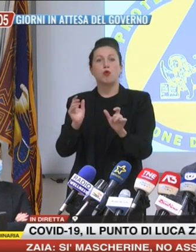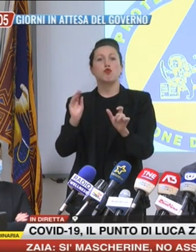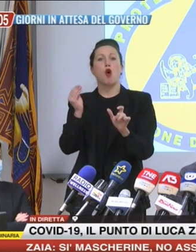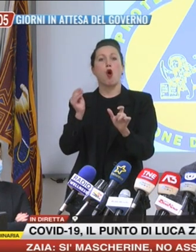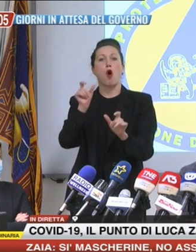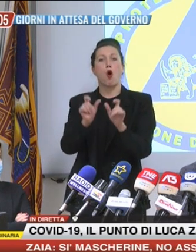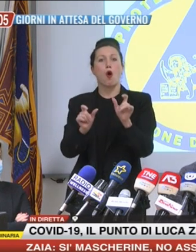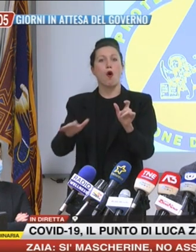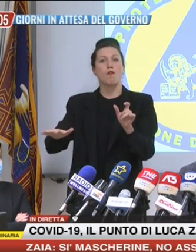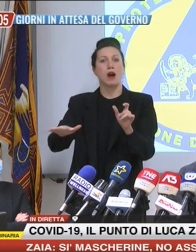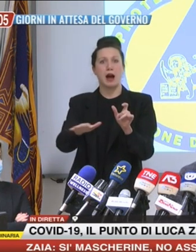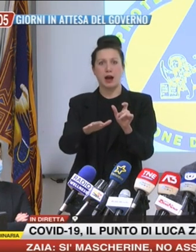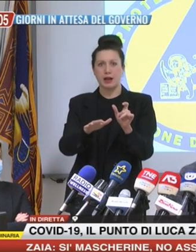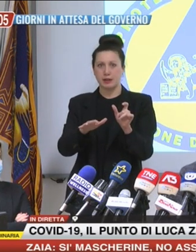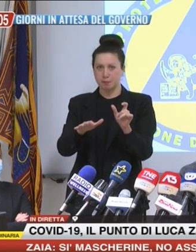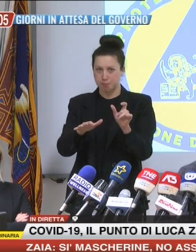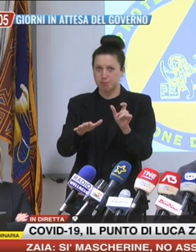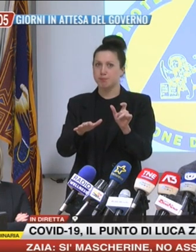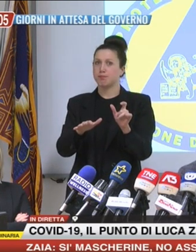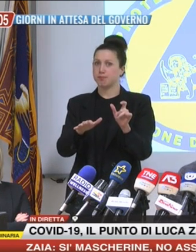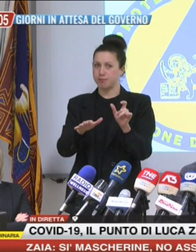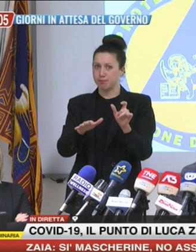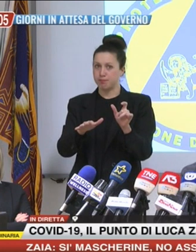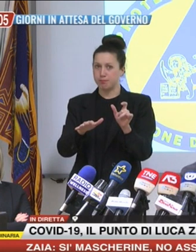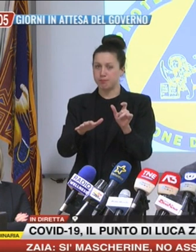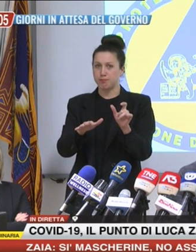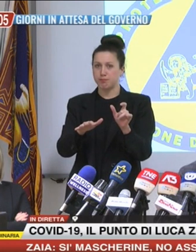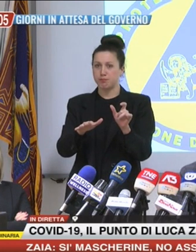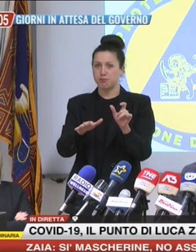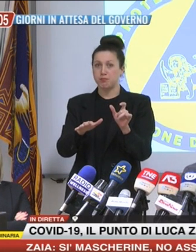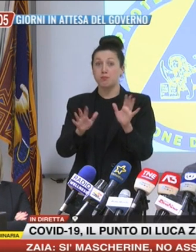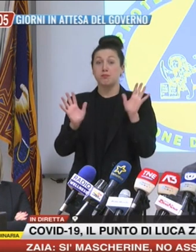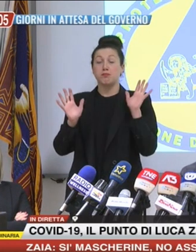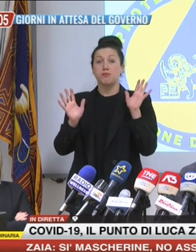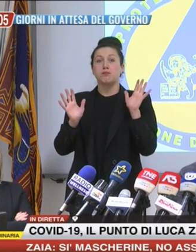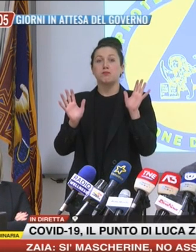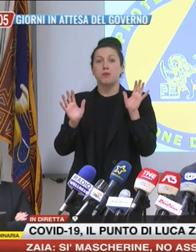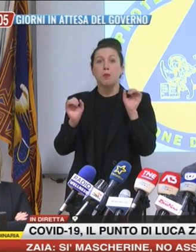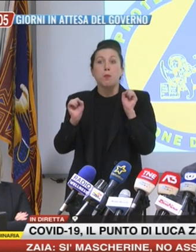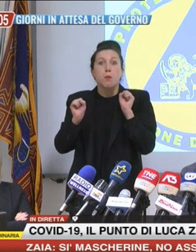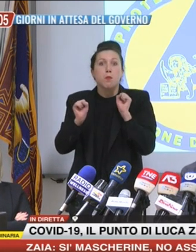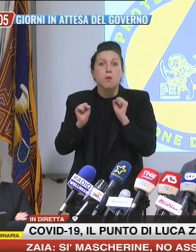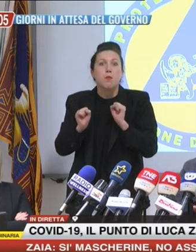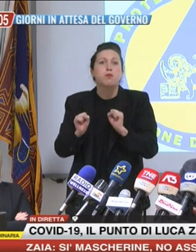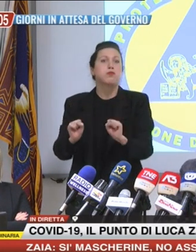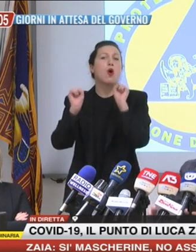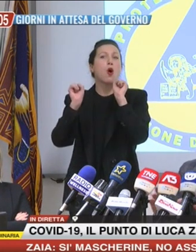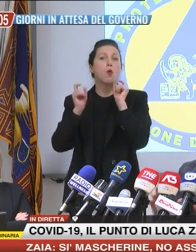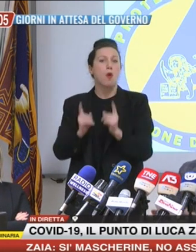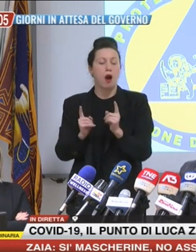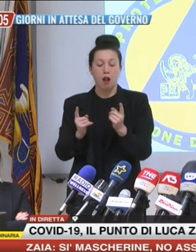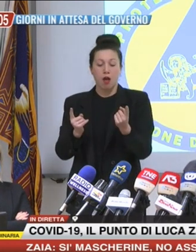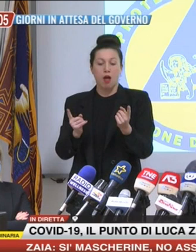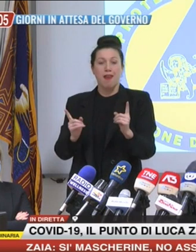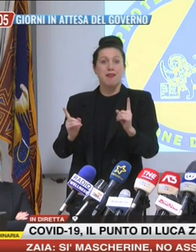quello che poi se volessimo vederla fino in fondo potrebbe essere anche che la natura stia avendo il suo corso, nel senso che